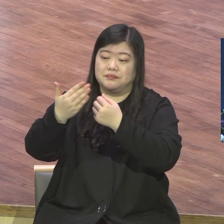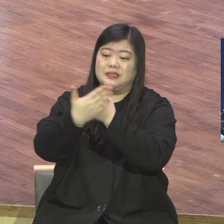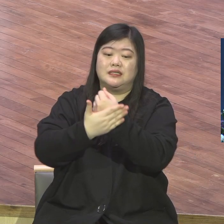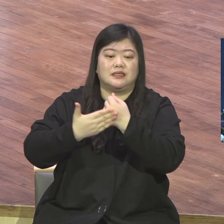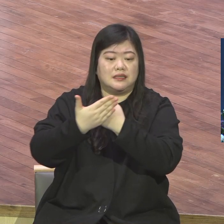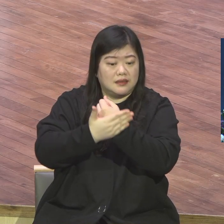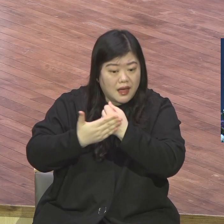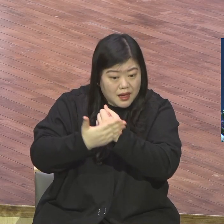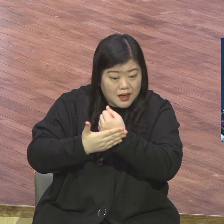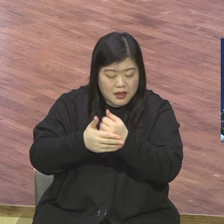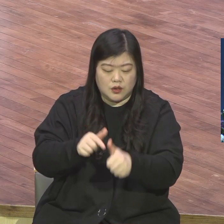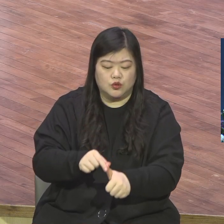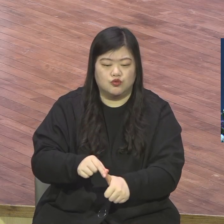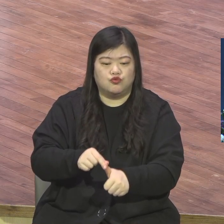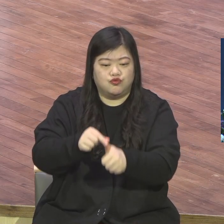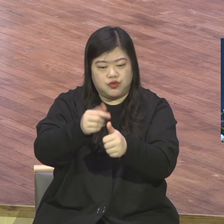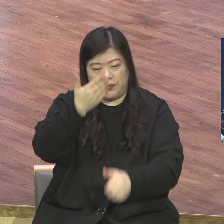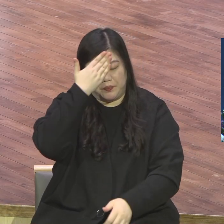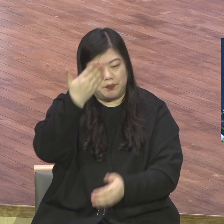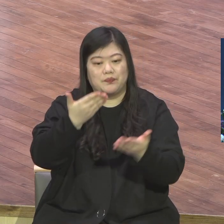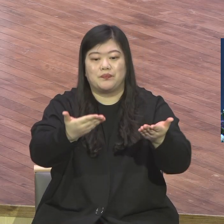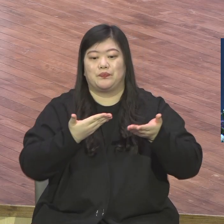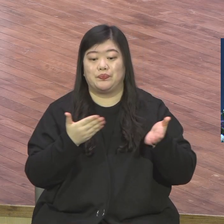구원받았다. 값없이 구원을 받았다. 그리고